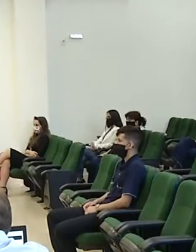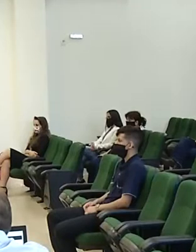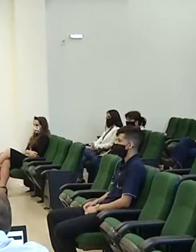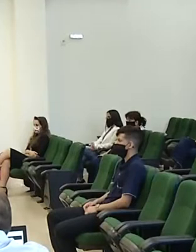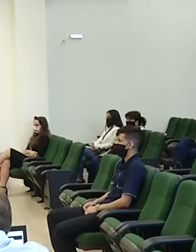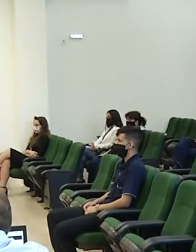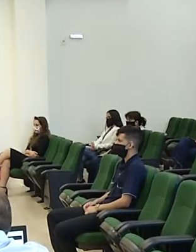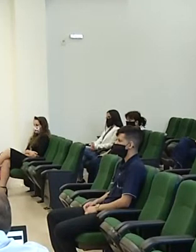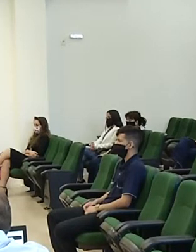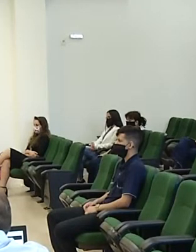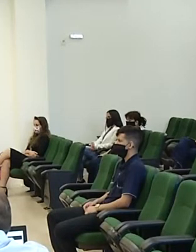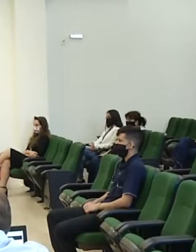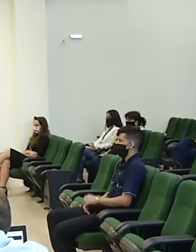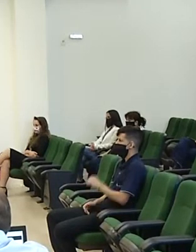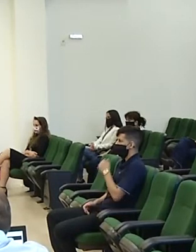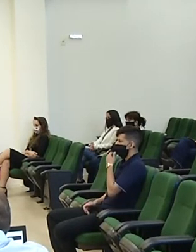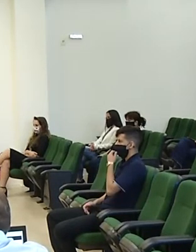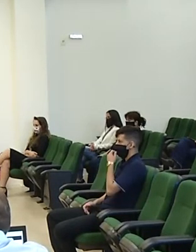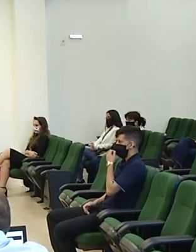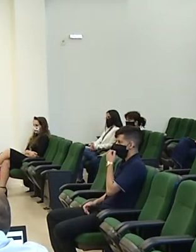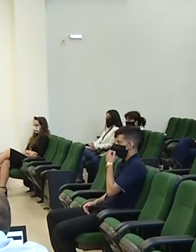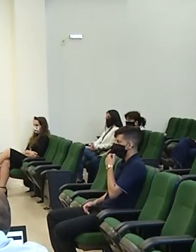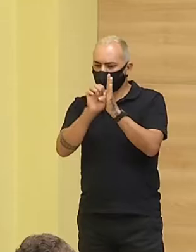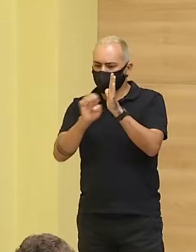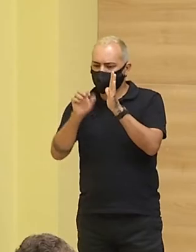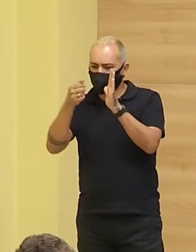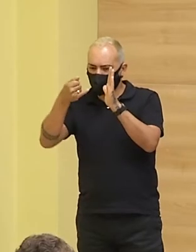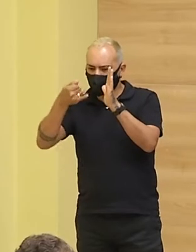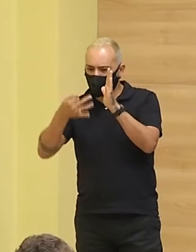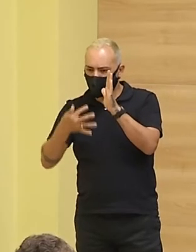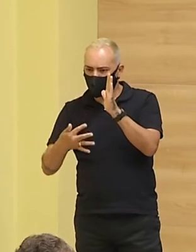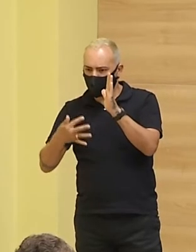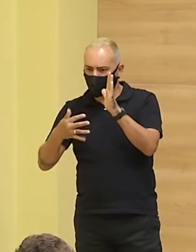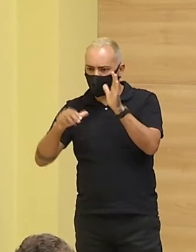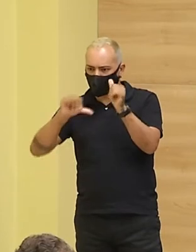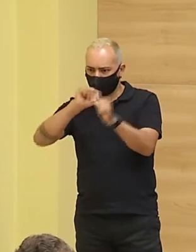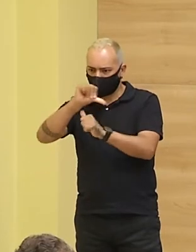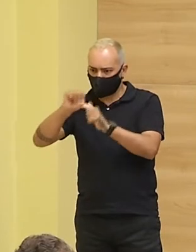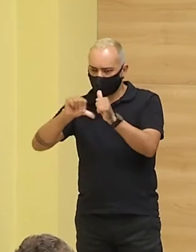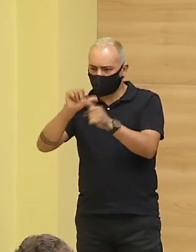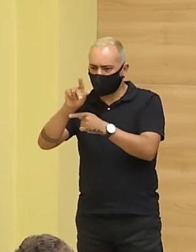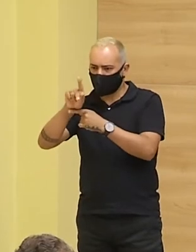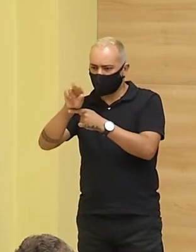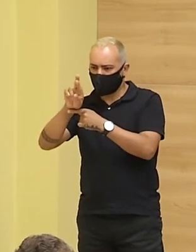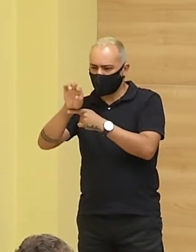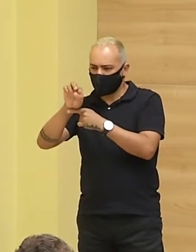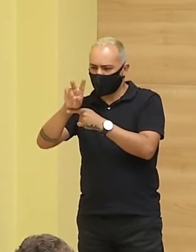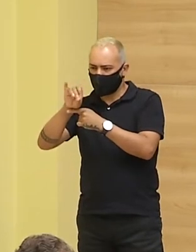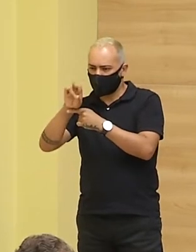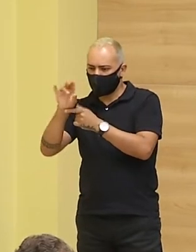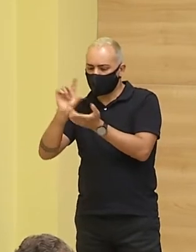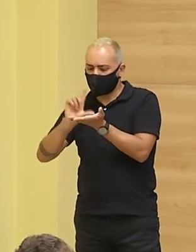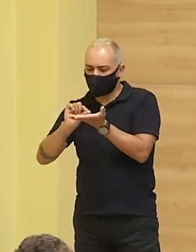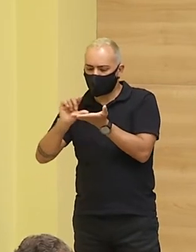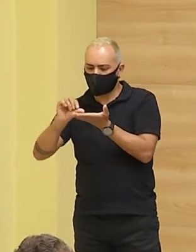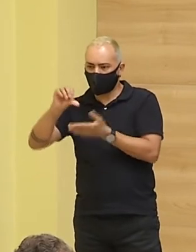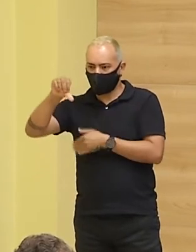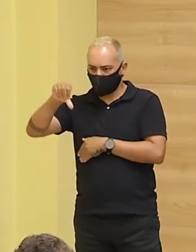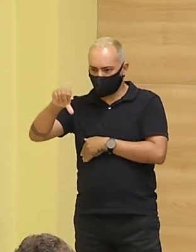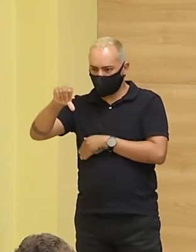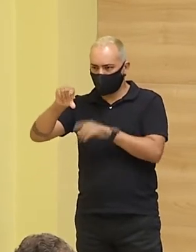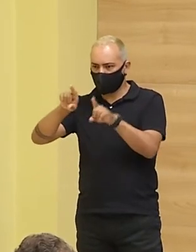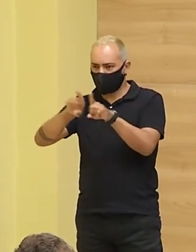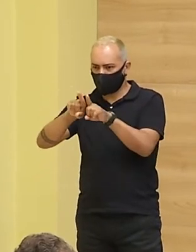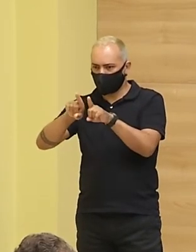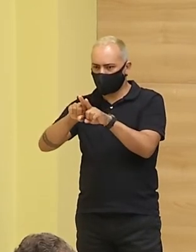propondo alteração na alíquota de contribuição dos servidores, de 11% para 14%. O que foi repassado aos vereadores é